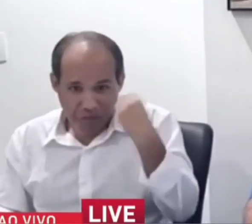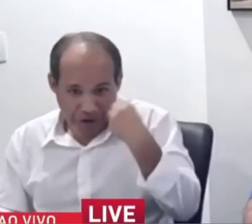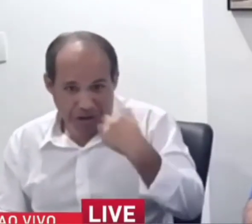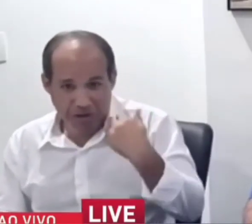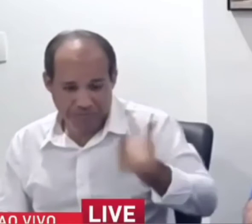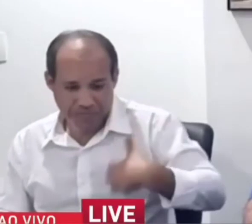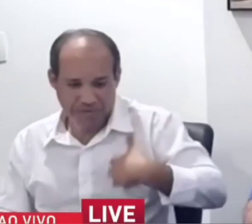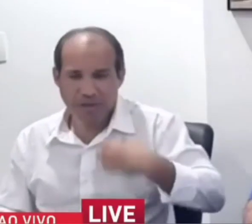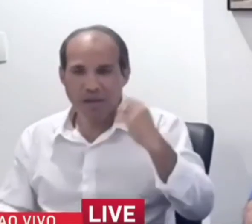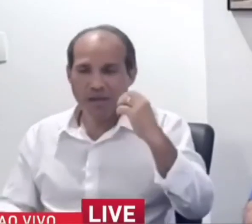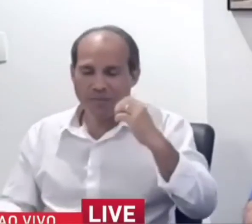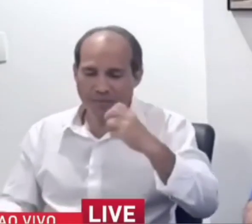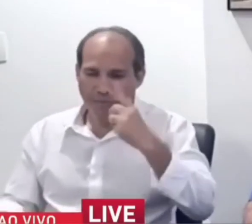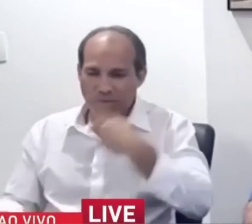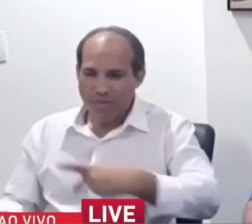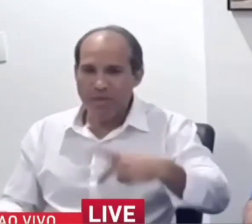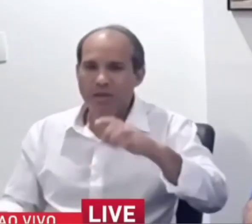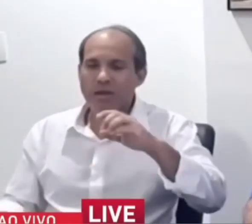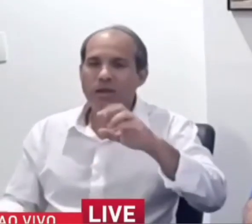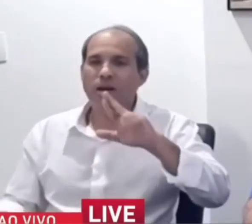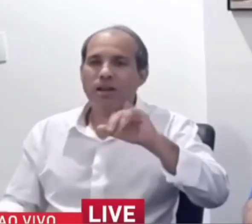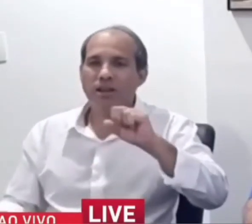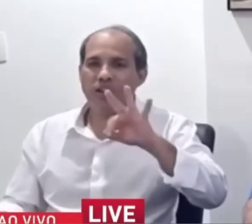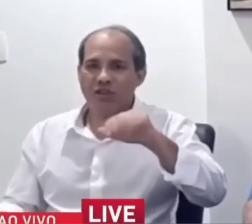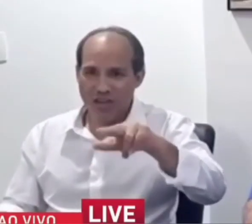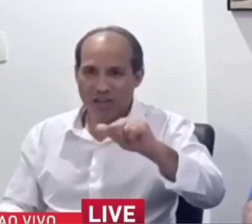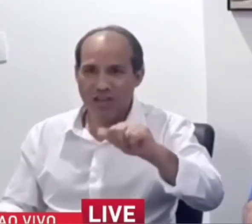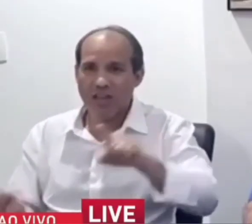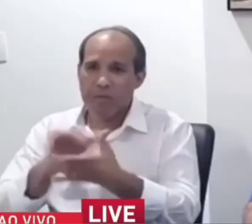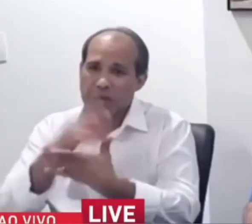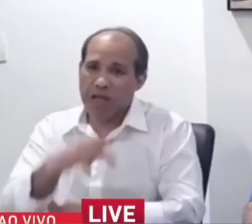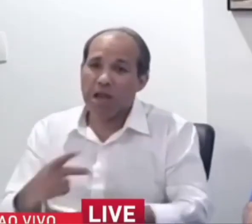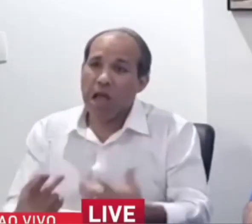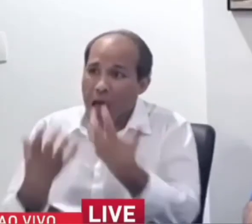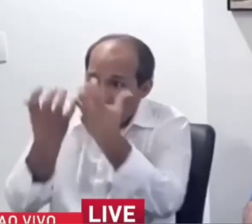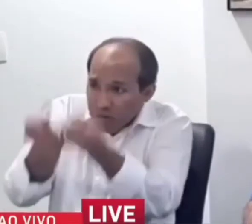era casada com o falecido aí, Nestor Kirchner, e